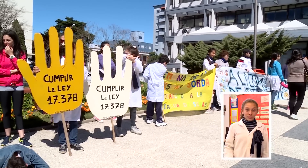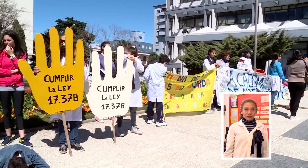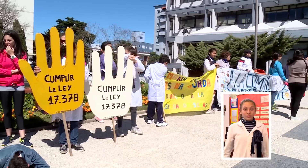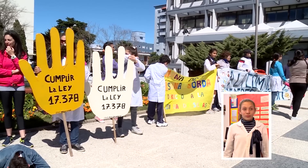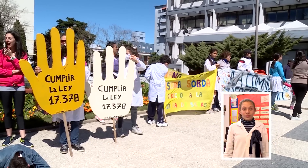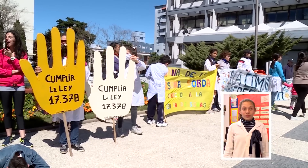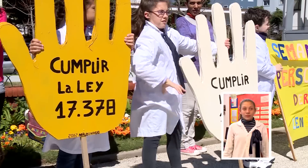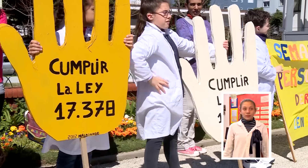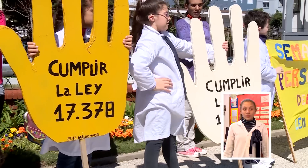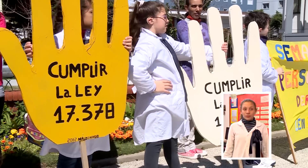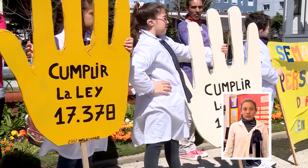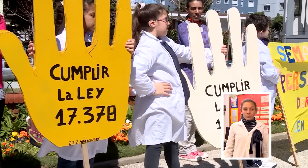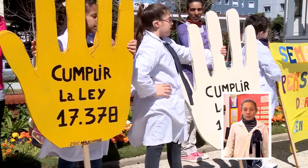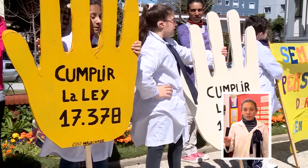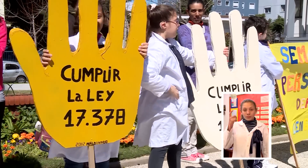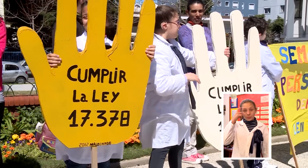Yo en el futuro